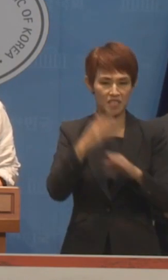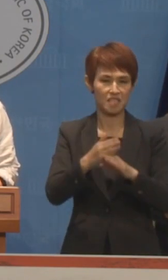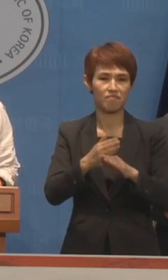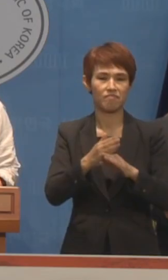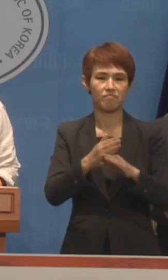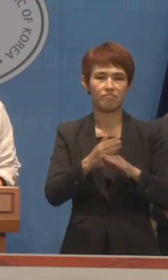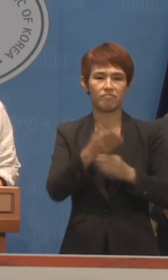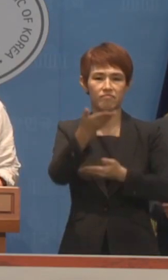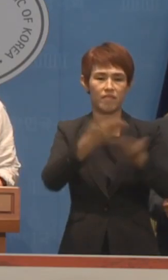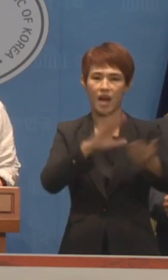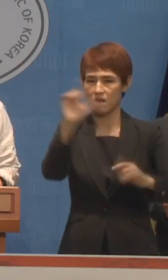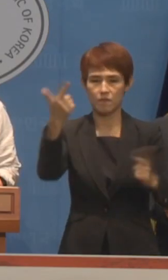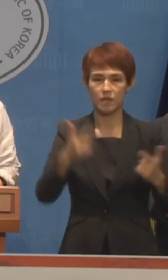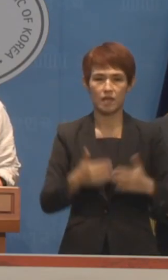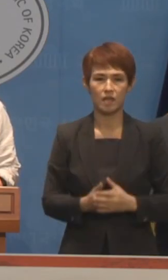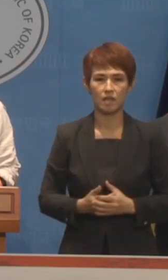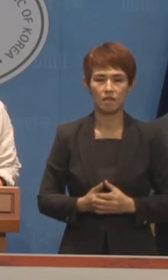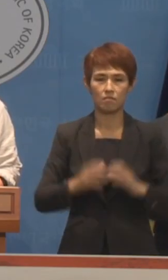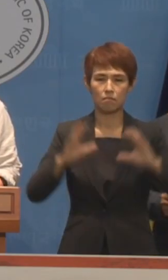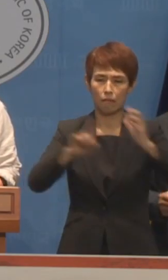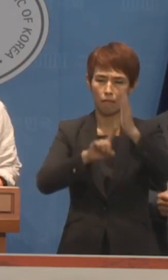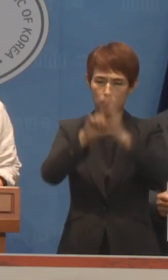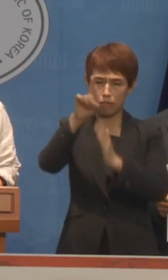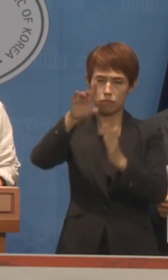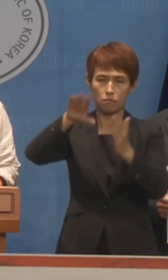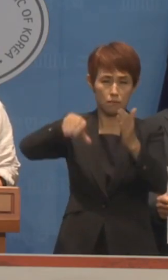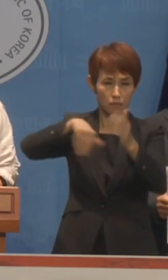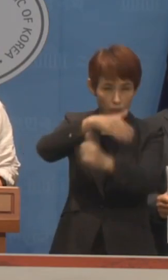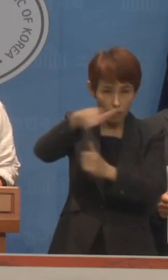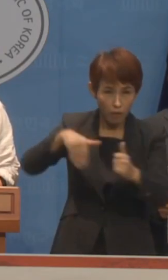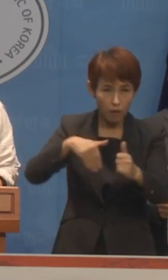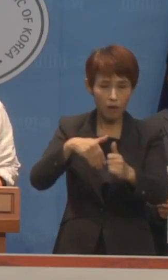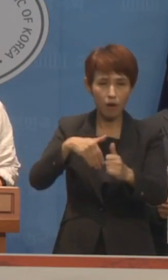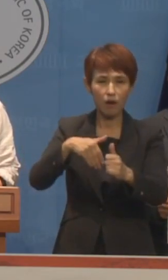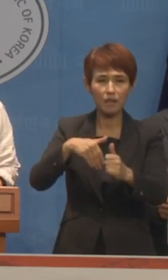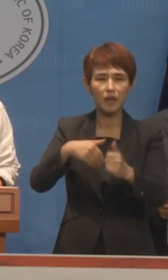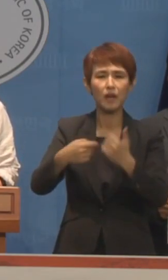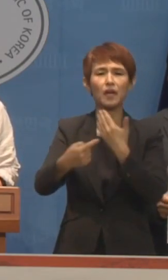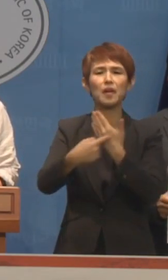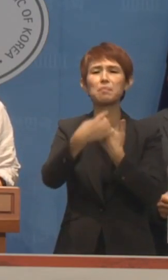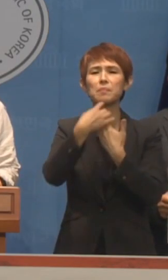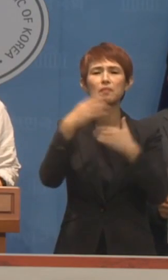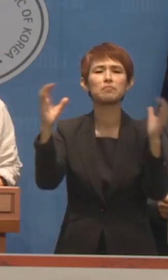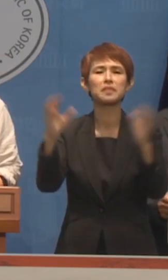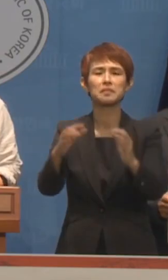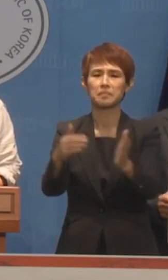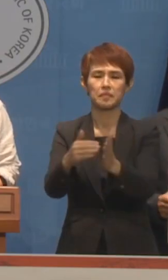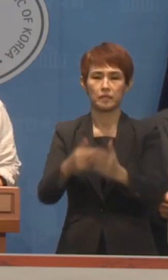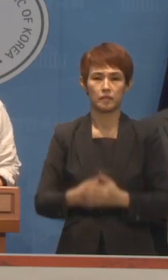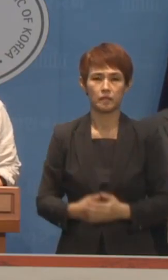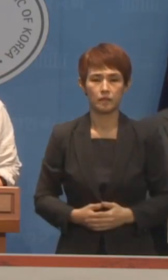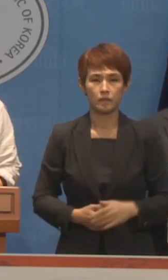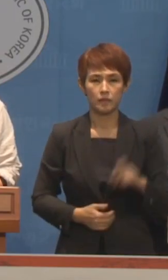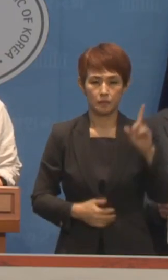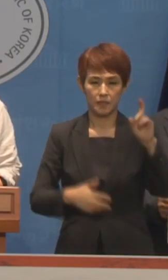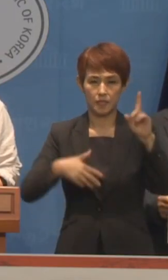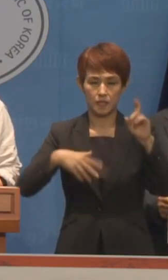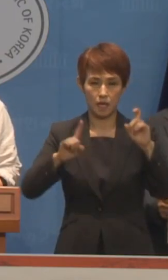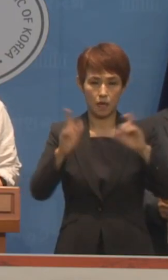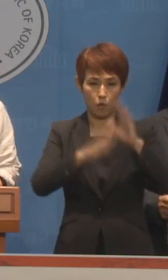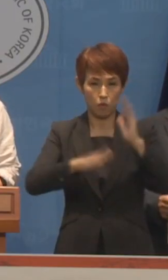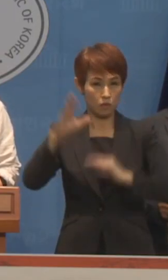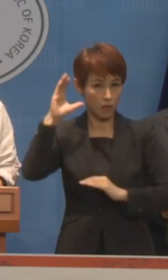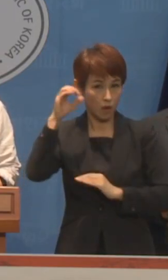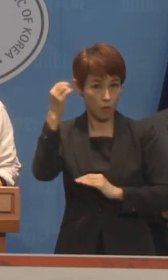기후위기 시대에 우리의 현실은 안중에도 없는 매우 형식적인 자리일 뿐이었습니다. 11차 정기본 공청회가